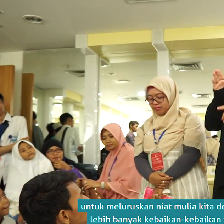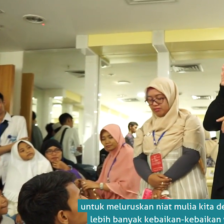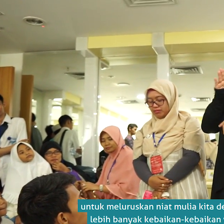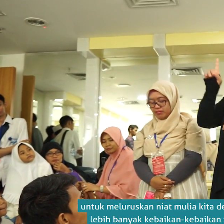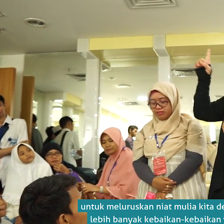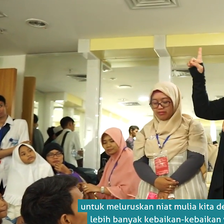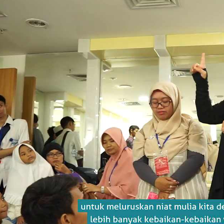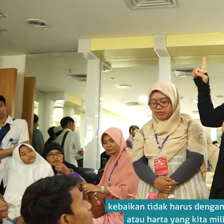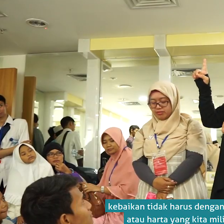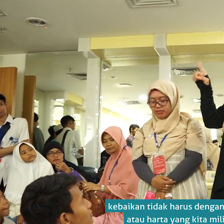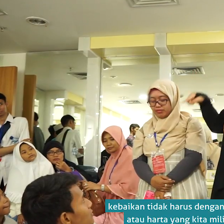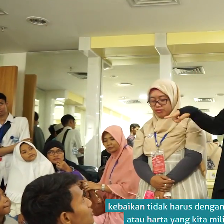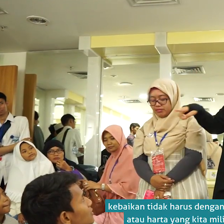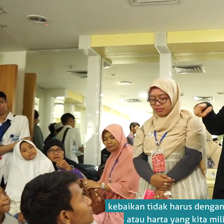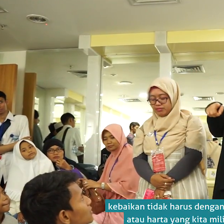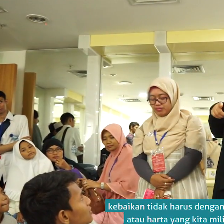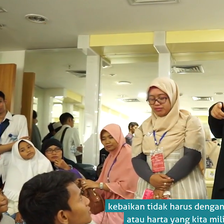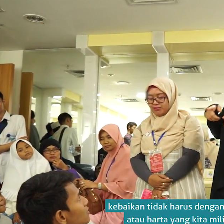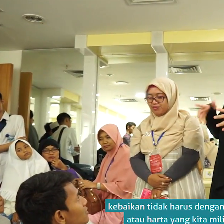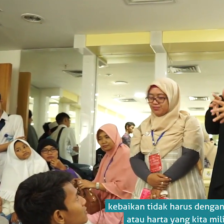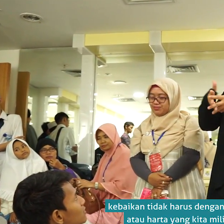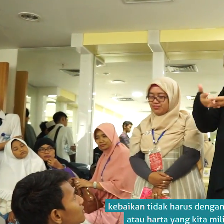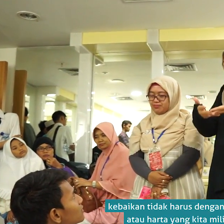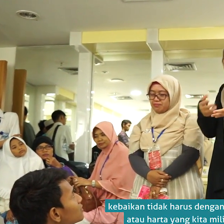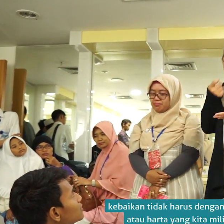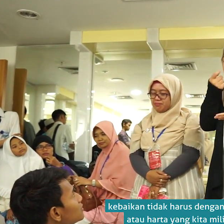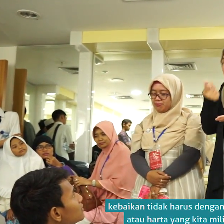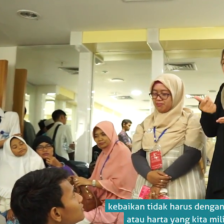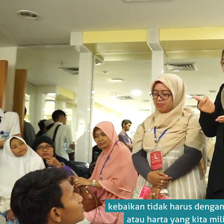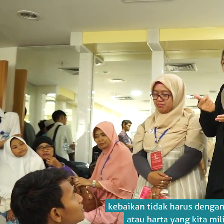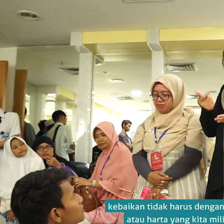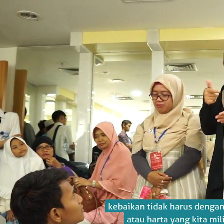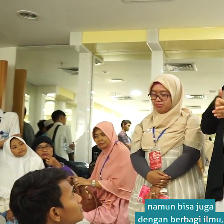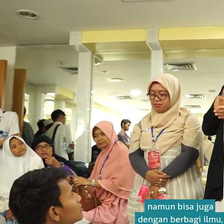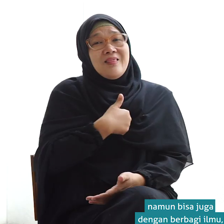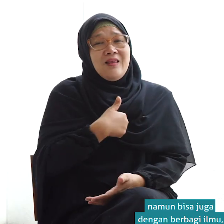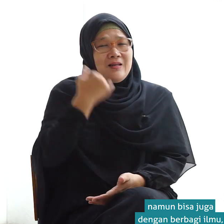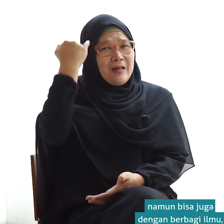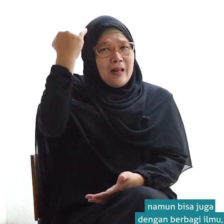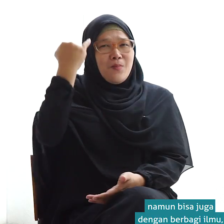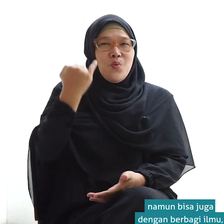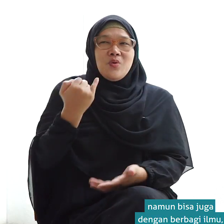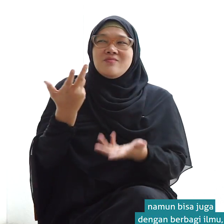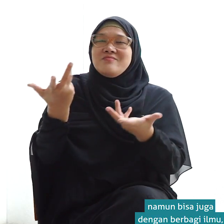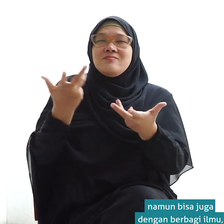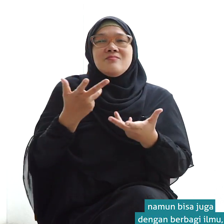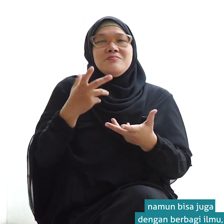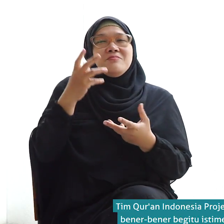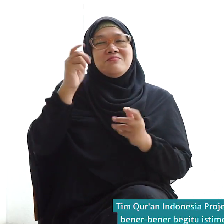kebaikan-kebaikan yang hidup. Kebaikan tidak harus dengan materi atau harta yang kita miliki, namun bisa juga dengan berbagi ilmu. Tim